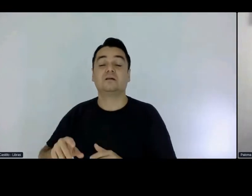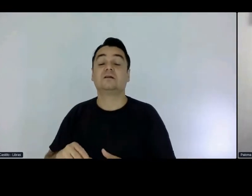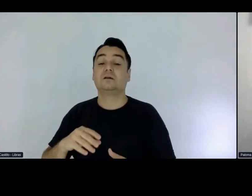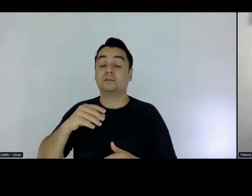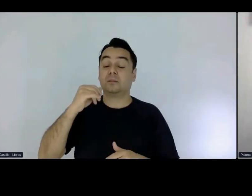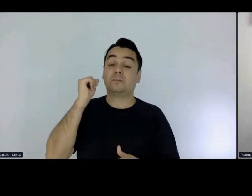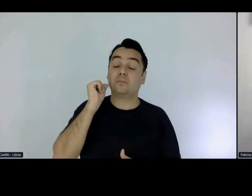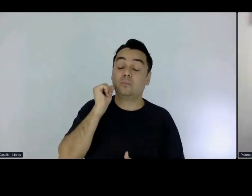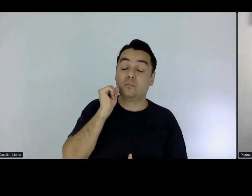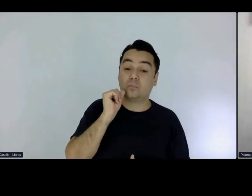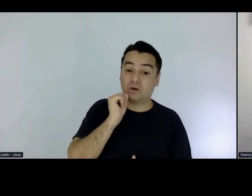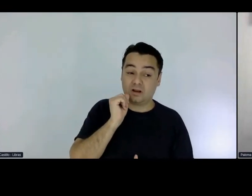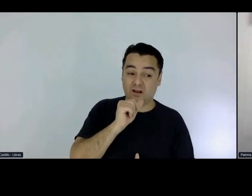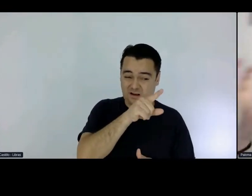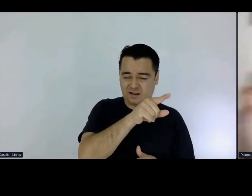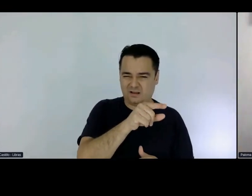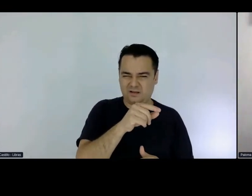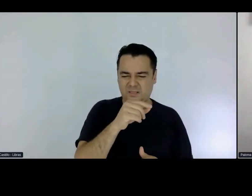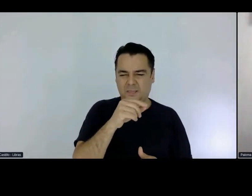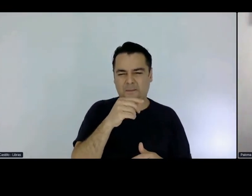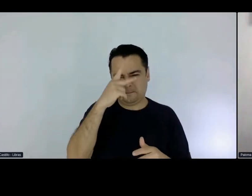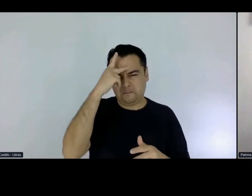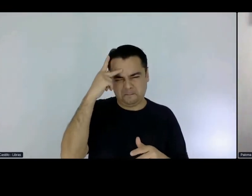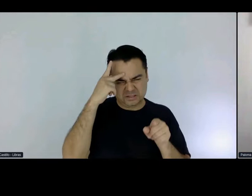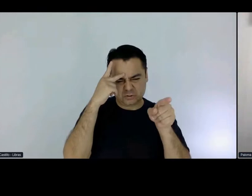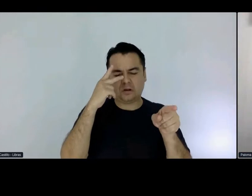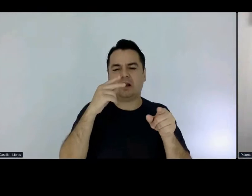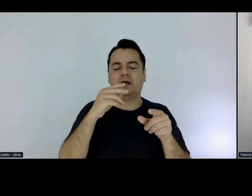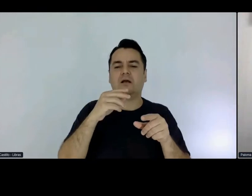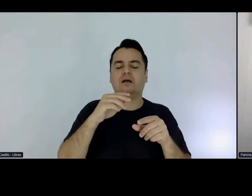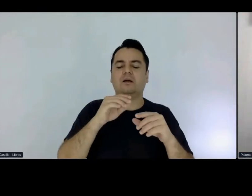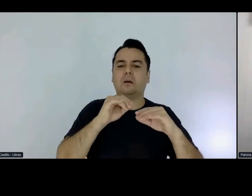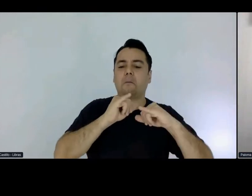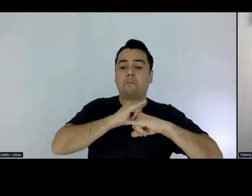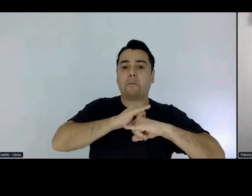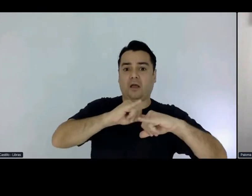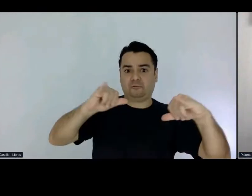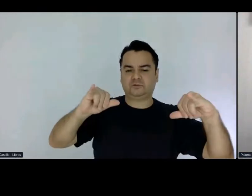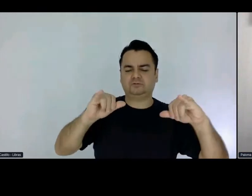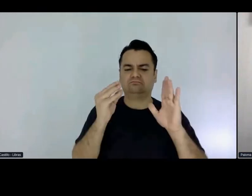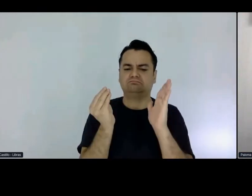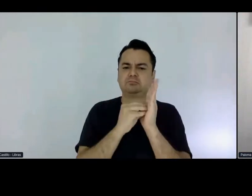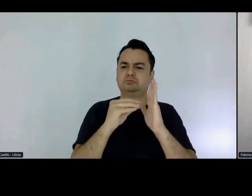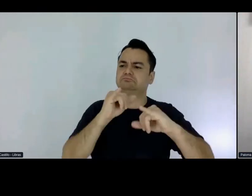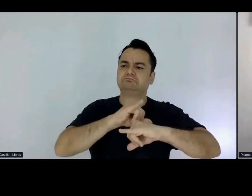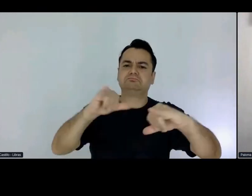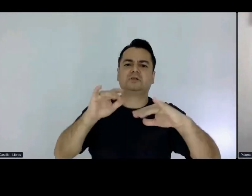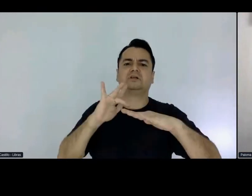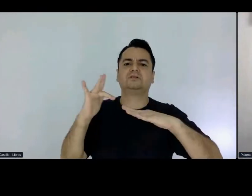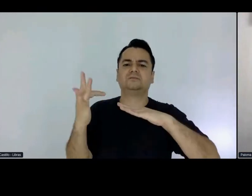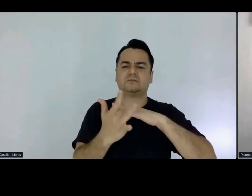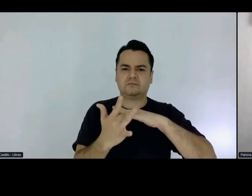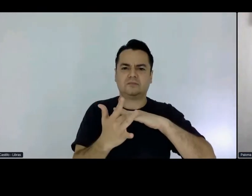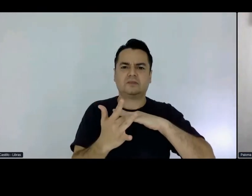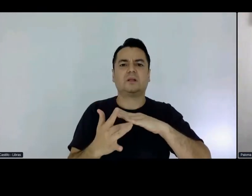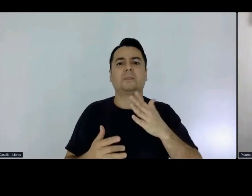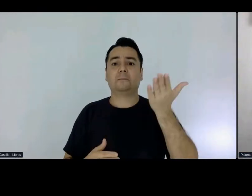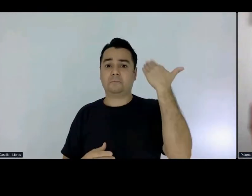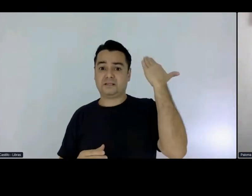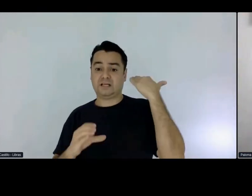Putin como ele já recebeu uma vez, assim, através de análises da